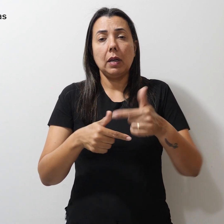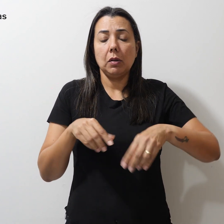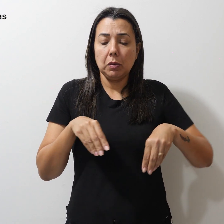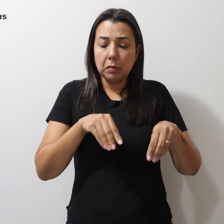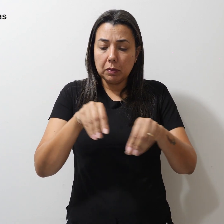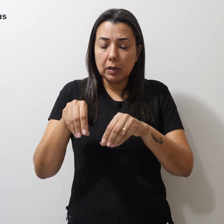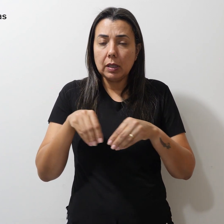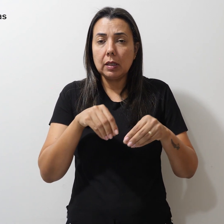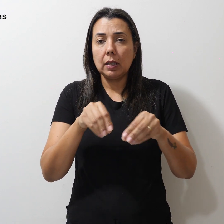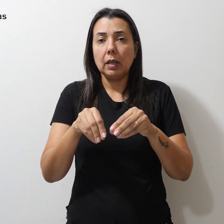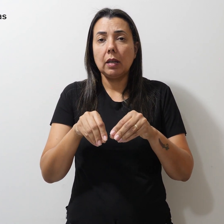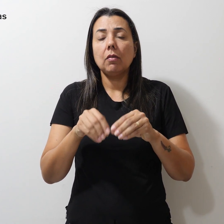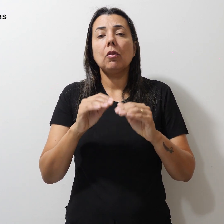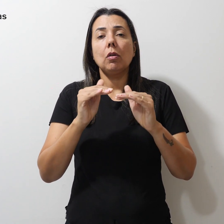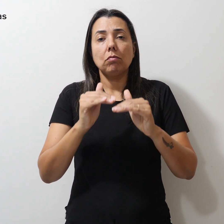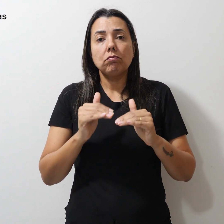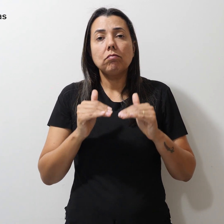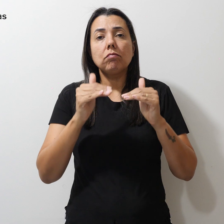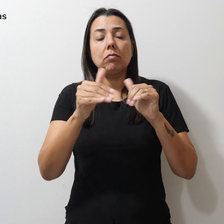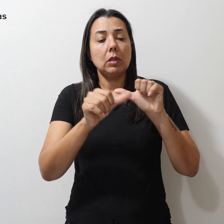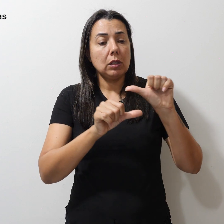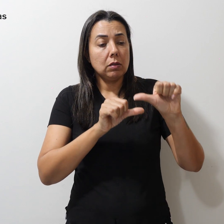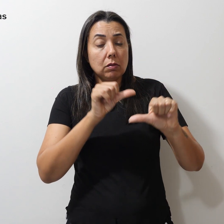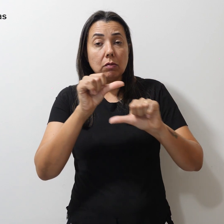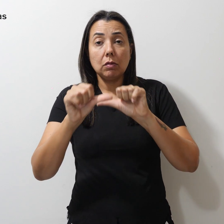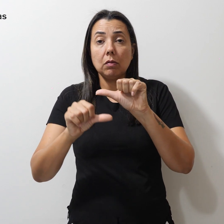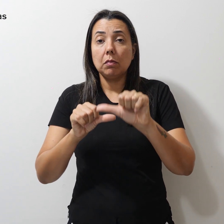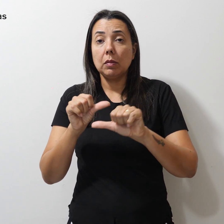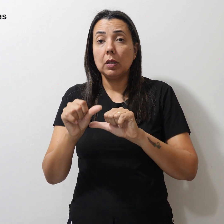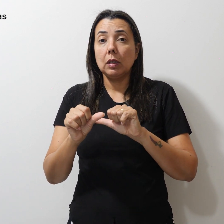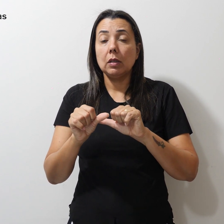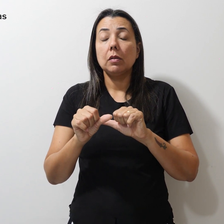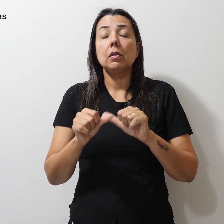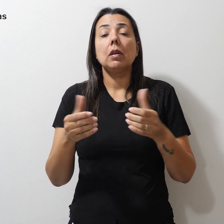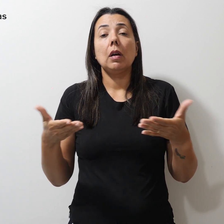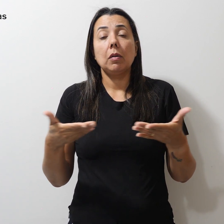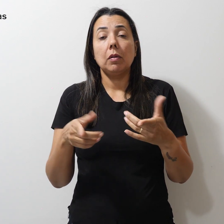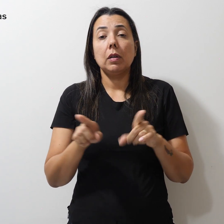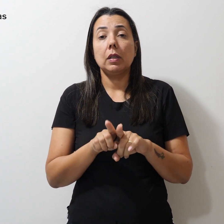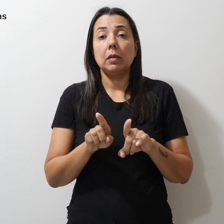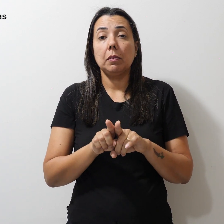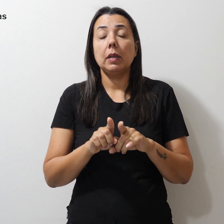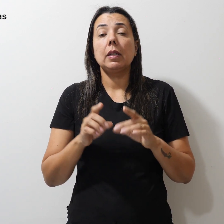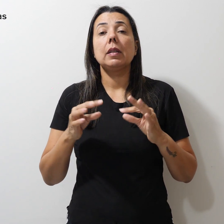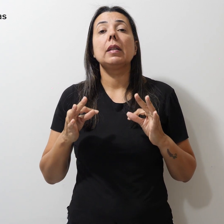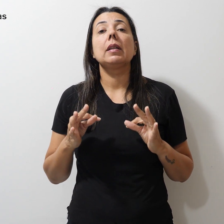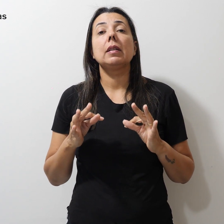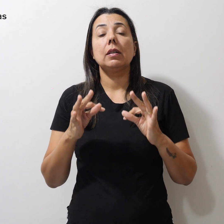foi gradualmente se transformando com as transformações das técnicas da